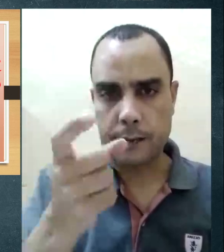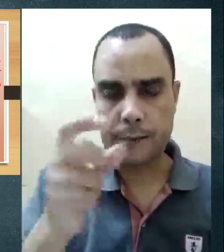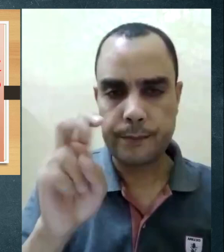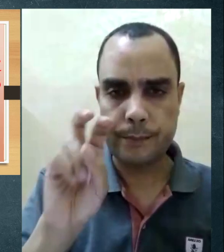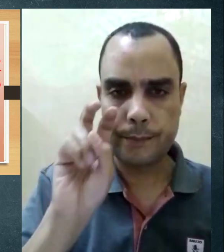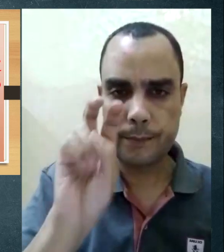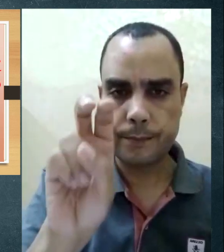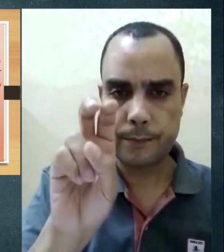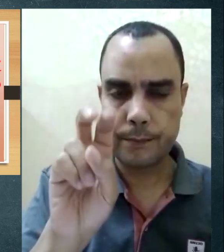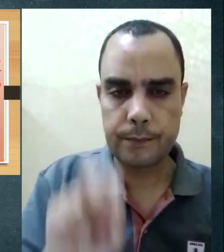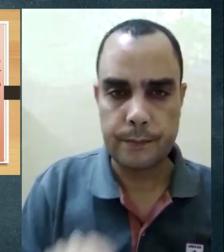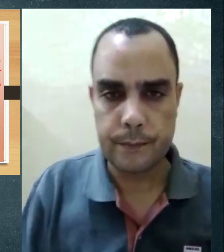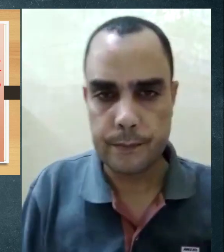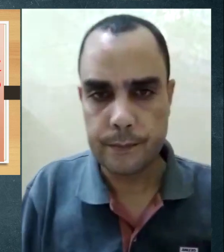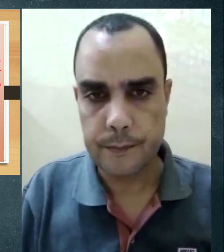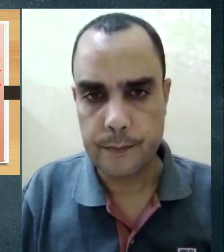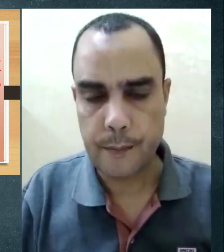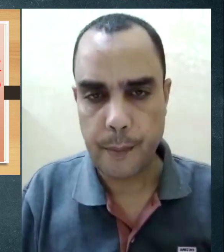استعارة.